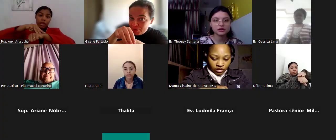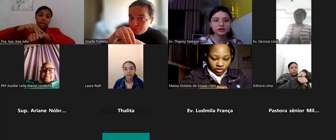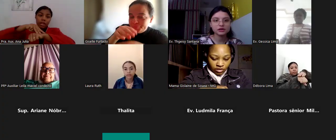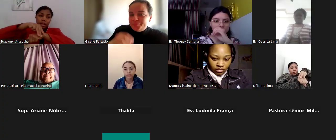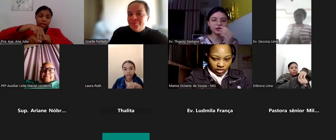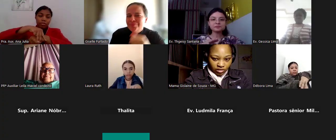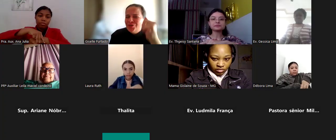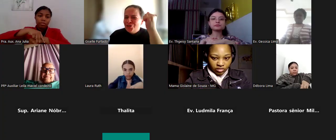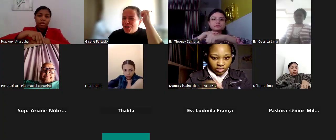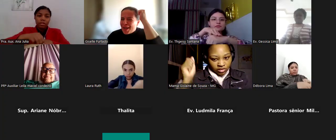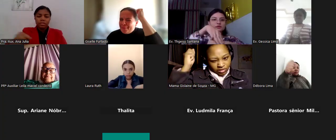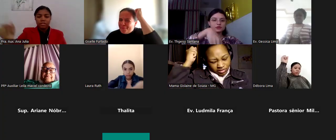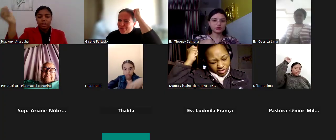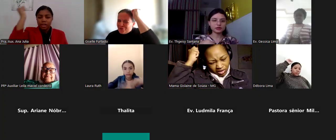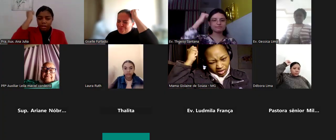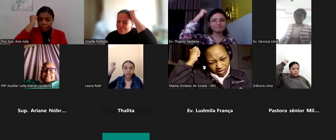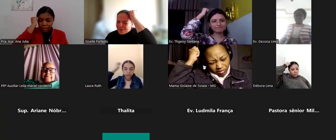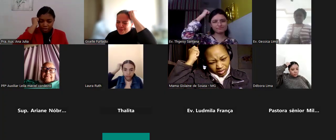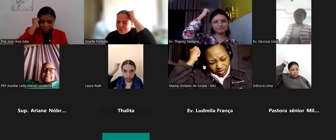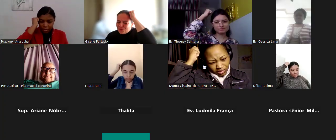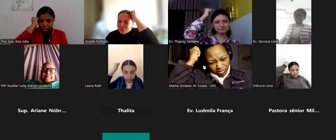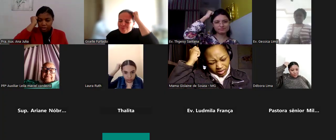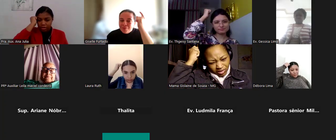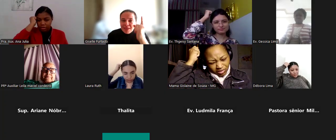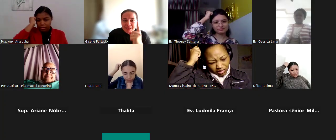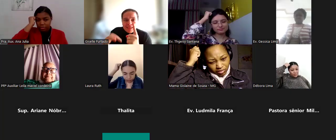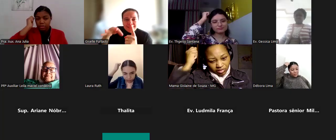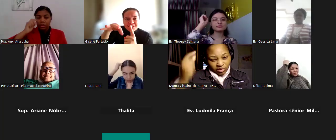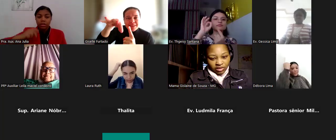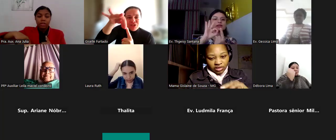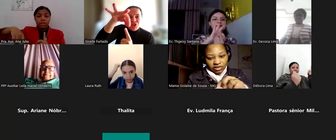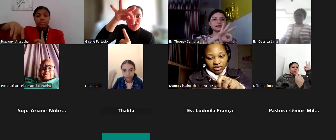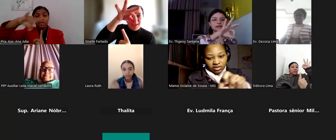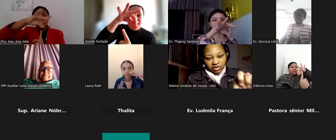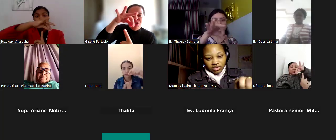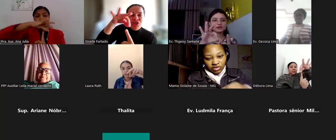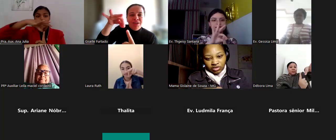Ministério de arrependimento e santidade